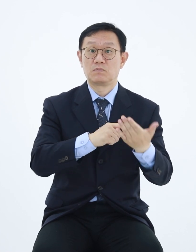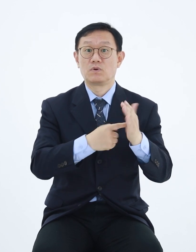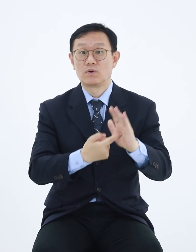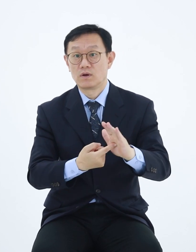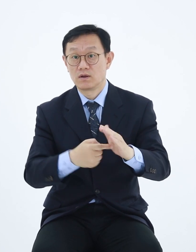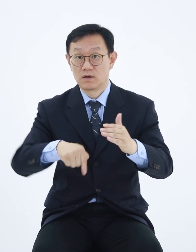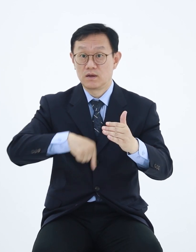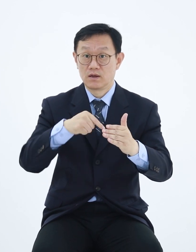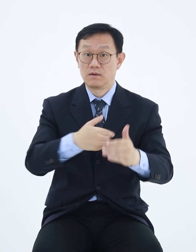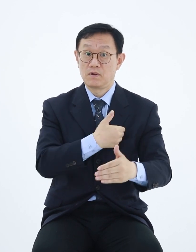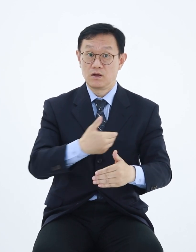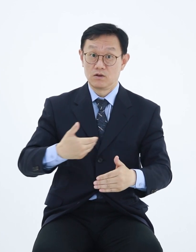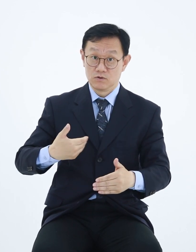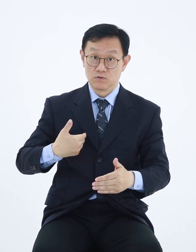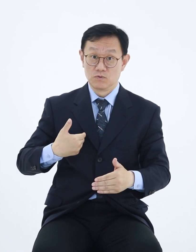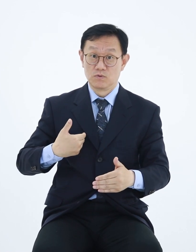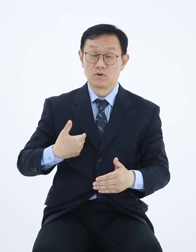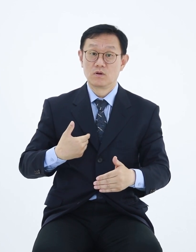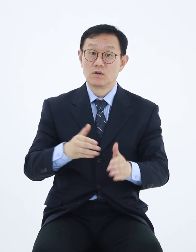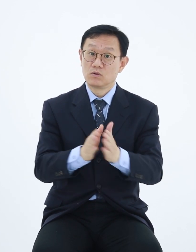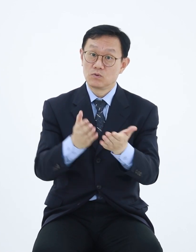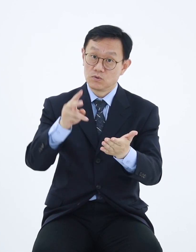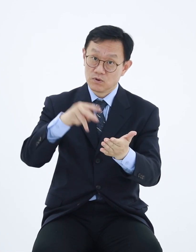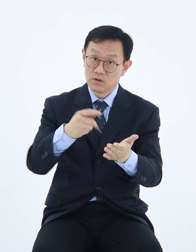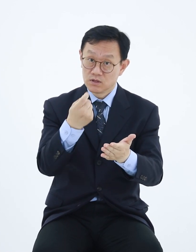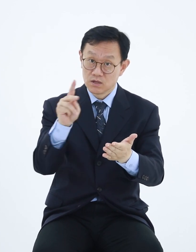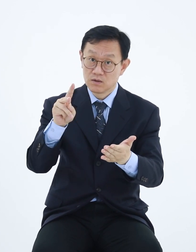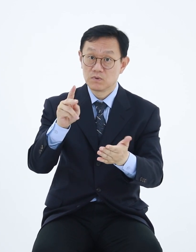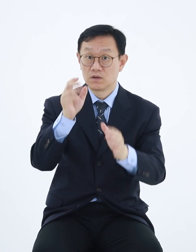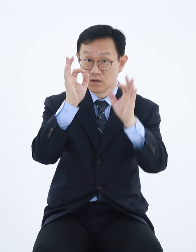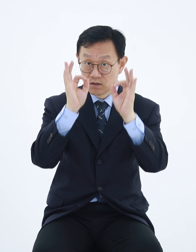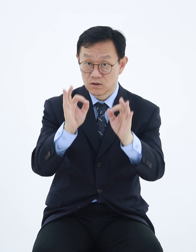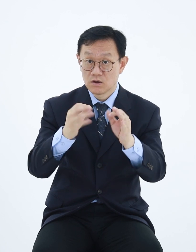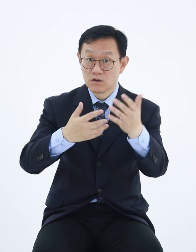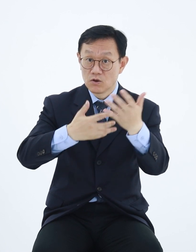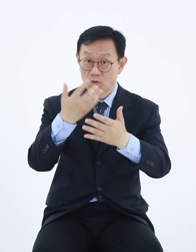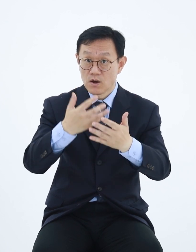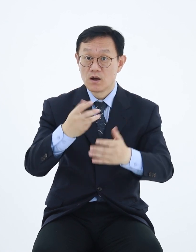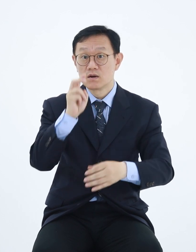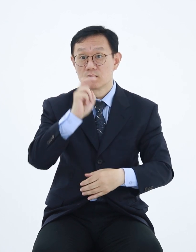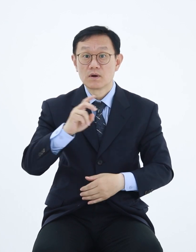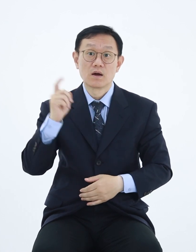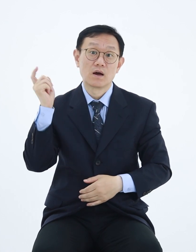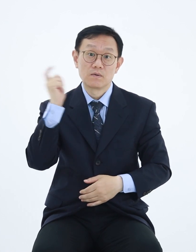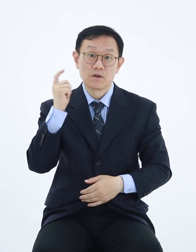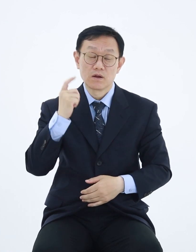만족을 추구하는 것으로 독서나 텔레비전 시청, 영화나 음악 감상 등이 여가 활동에